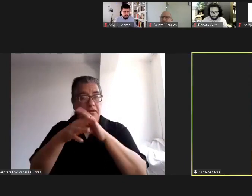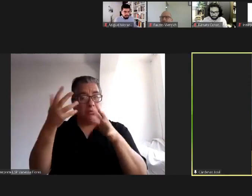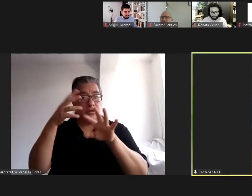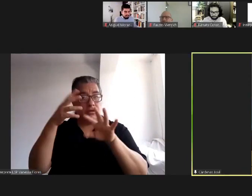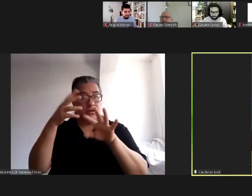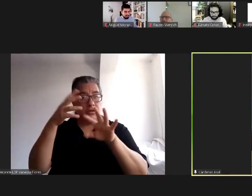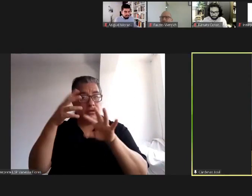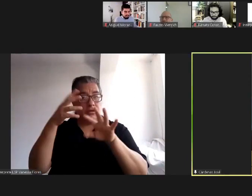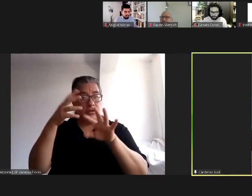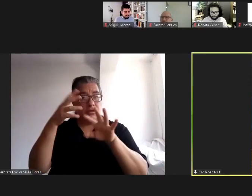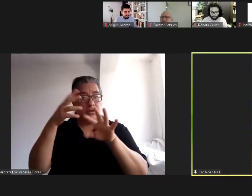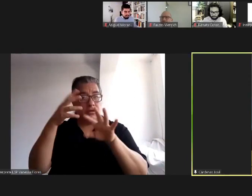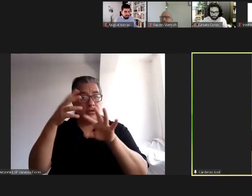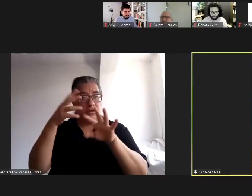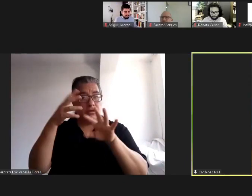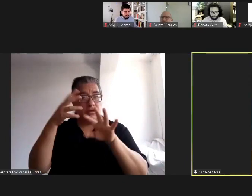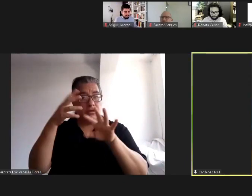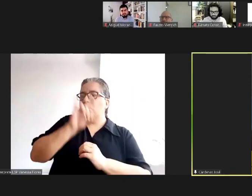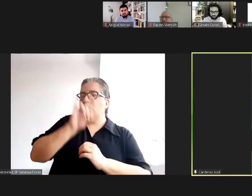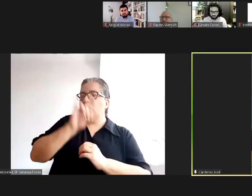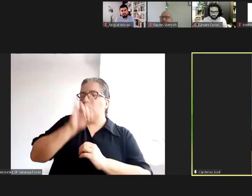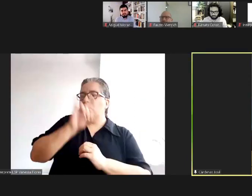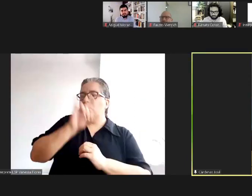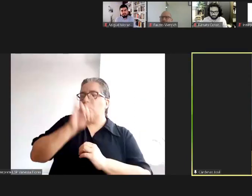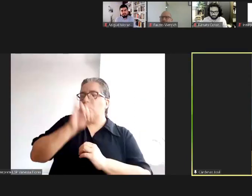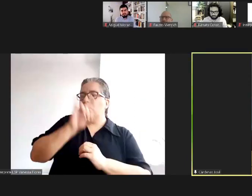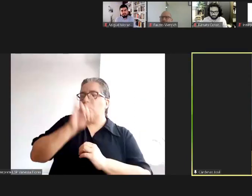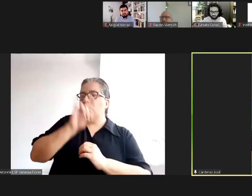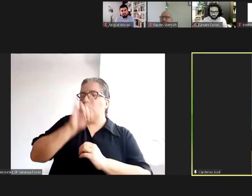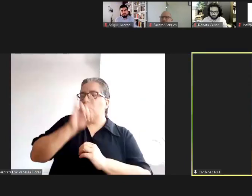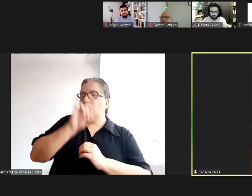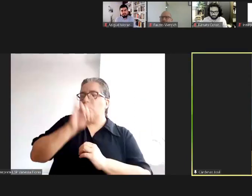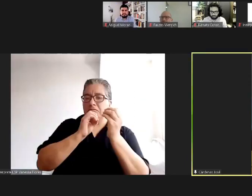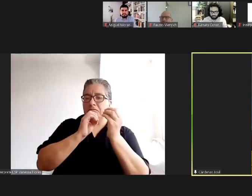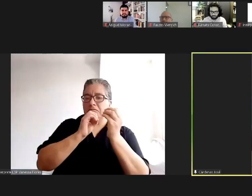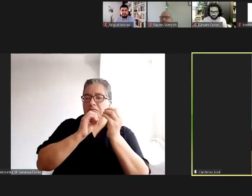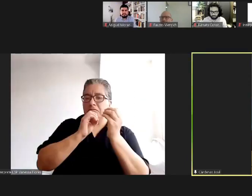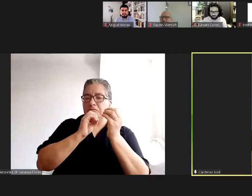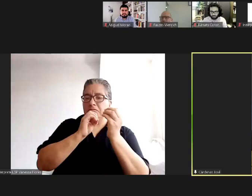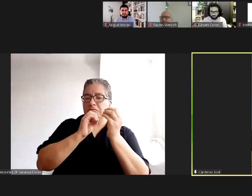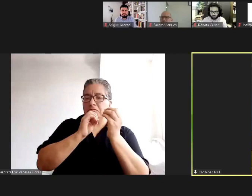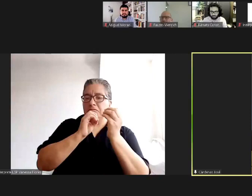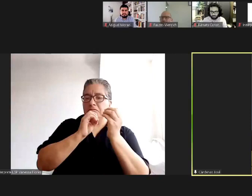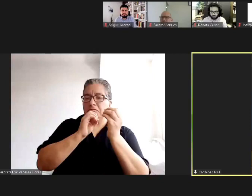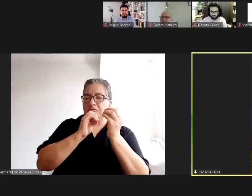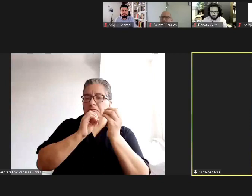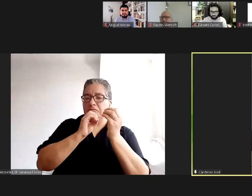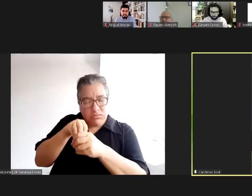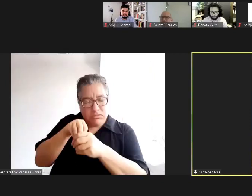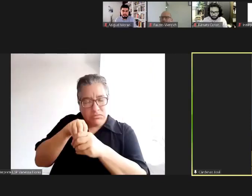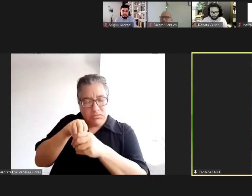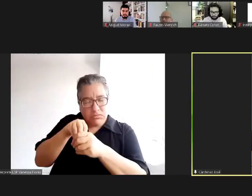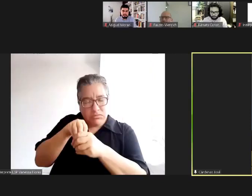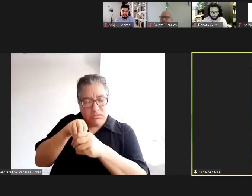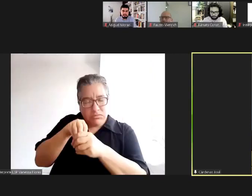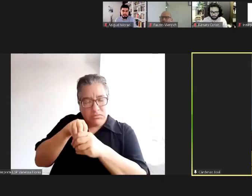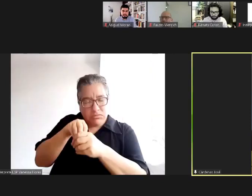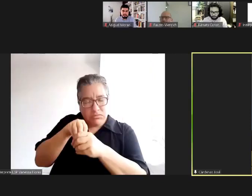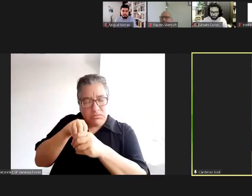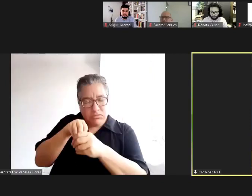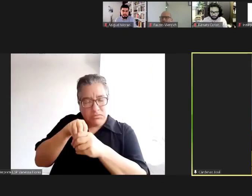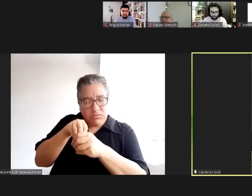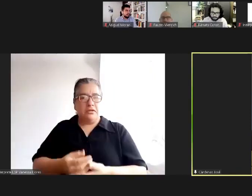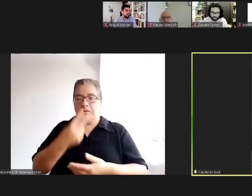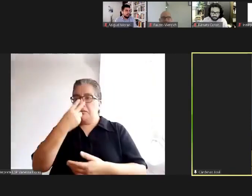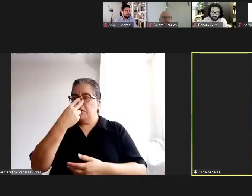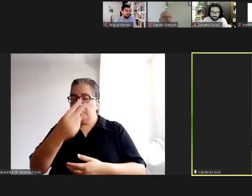¿no? Y de cierta manera que empiecen a surgir nuevas iniciativas de propuestas de contemplación de derechos como Creative